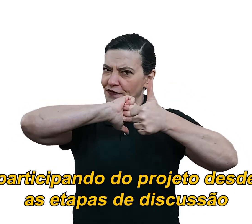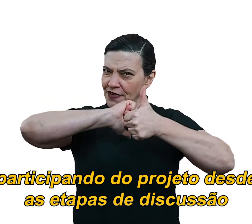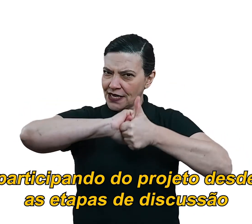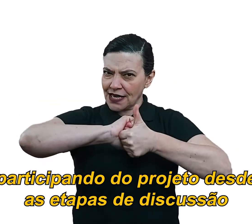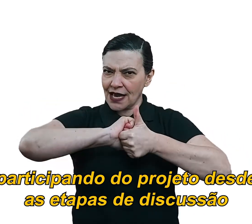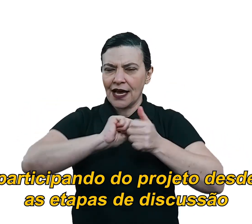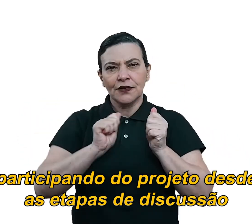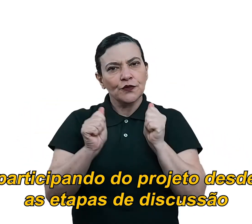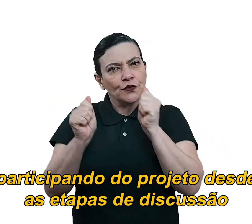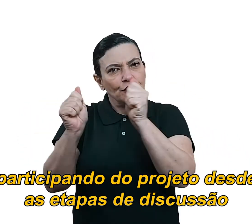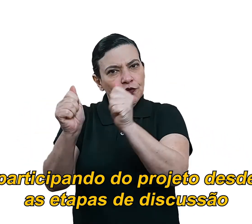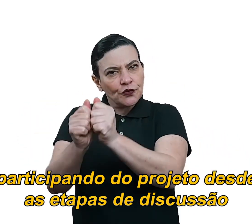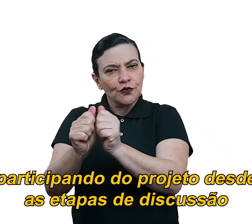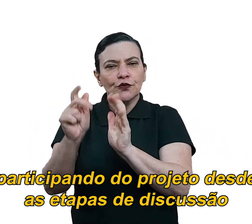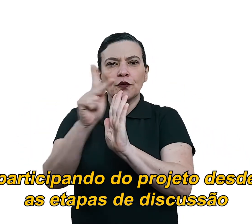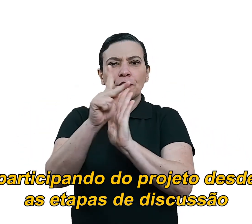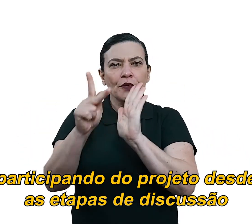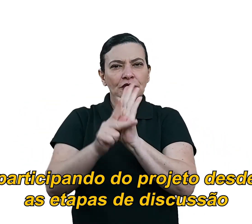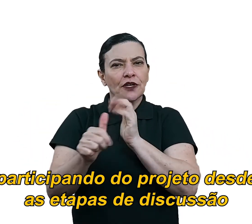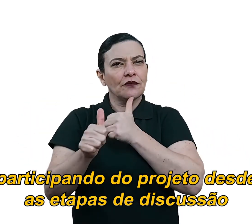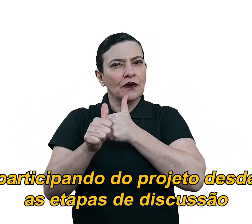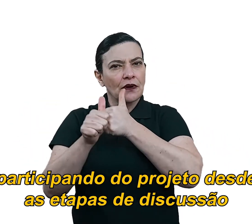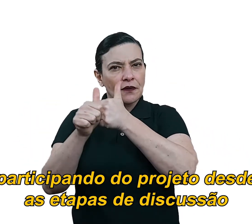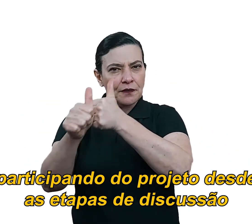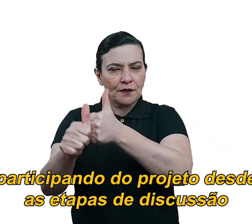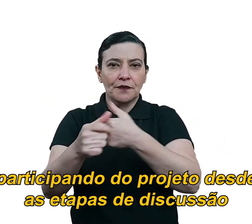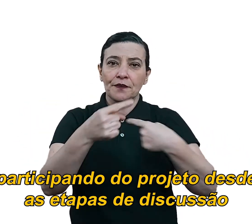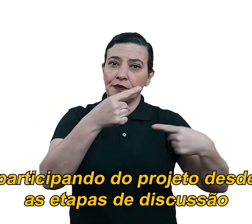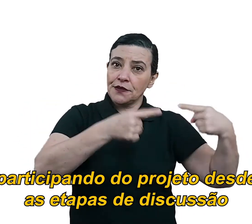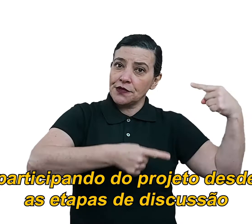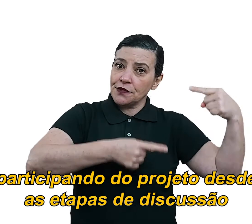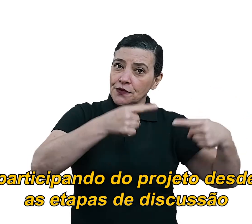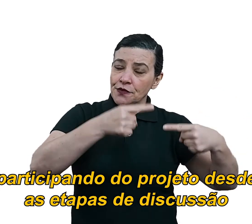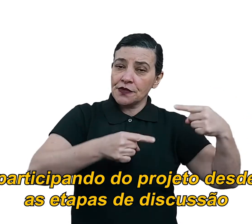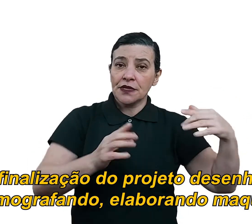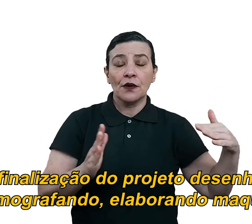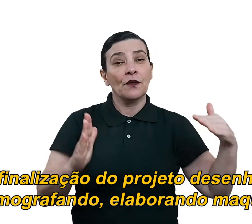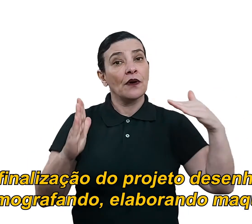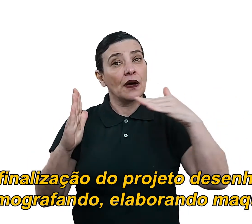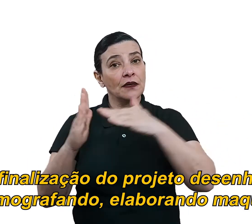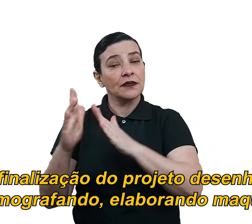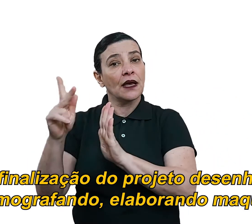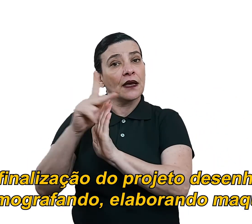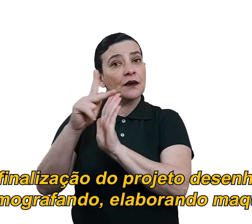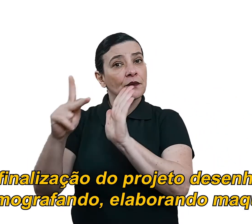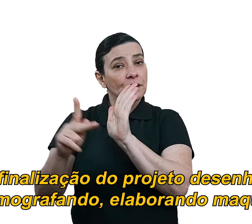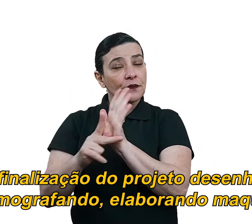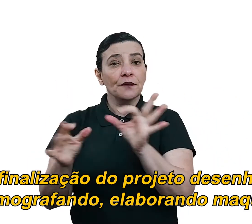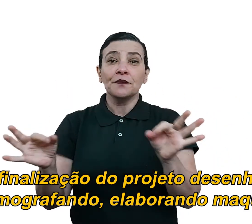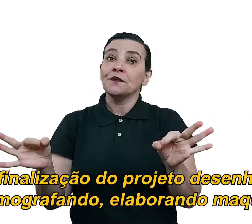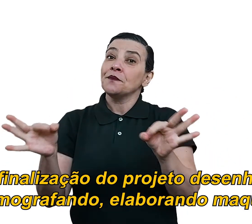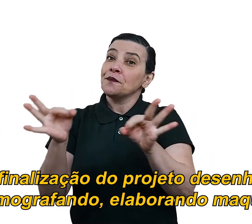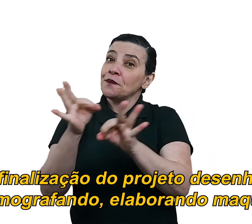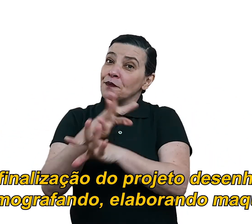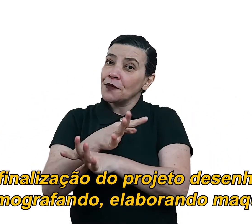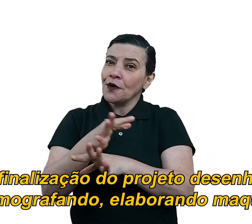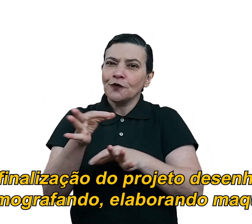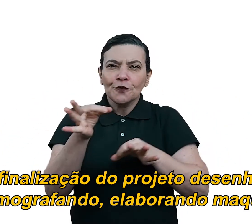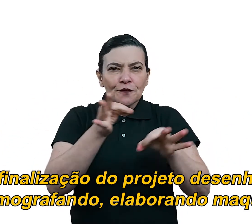qualificada, participando do projeto, desde as etapas de discussão até a finalização do